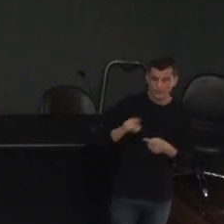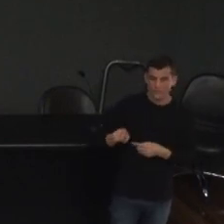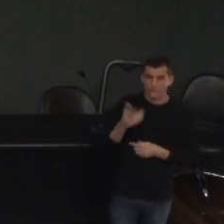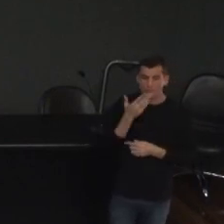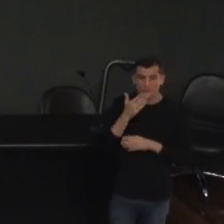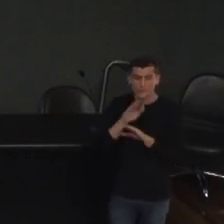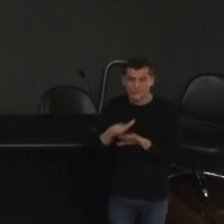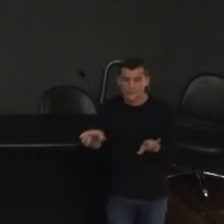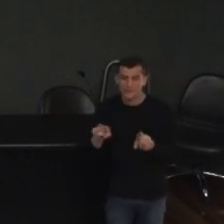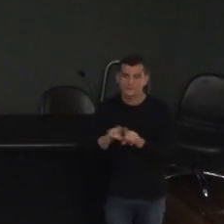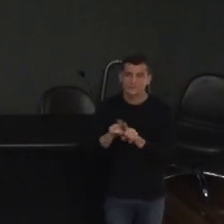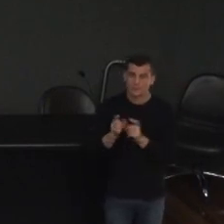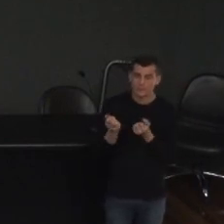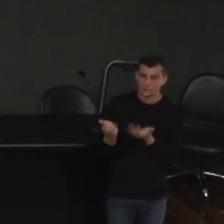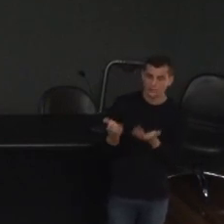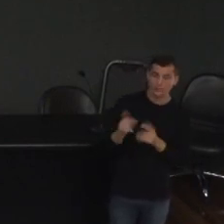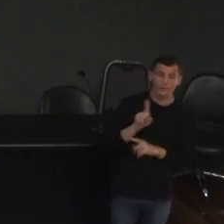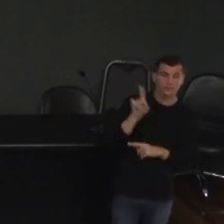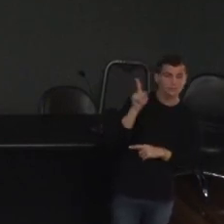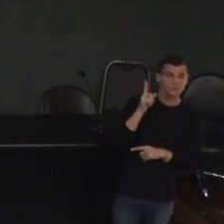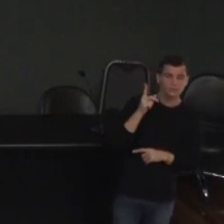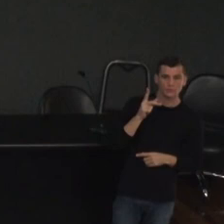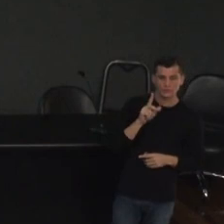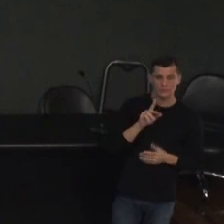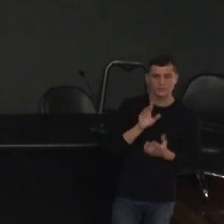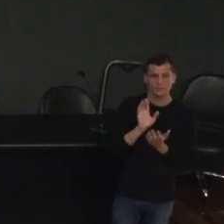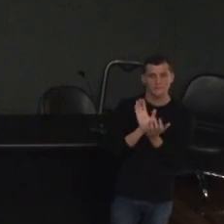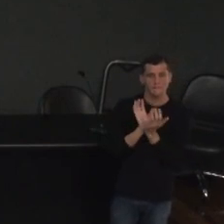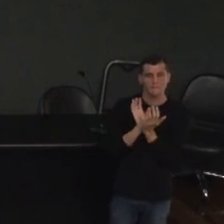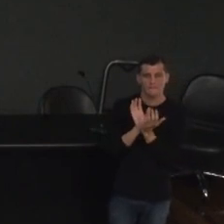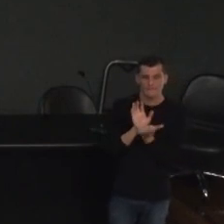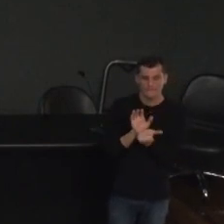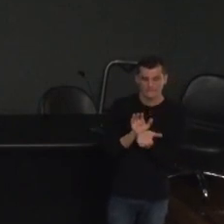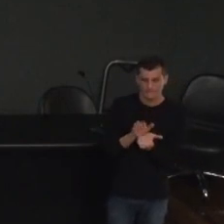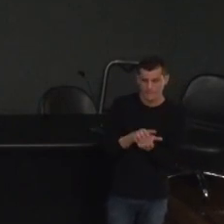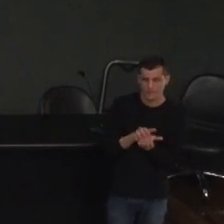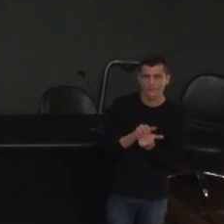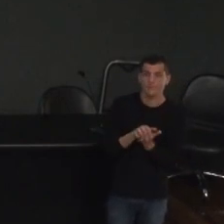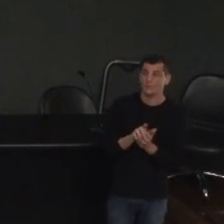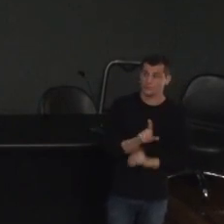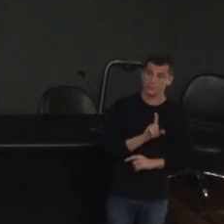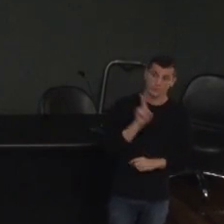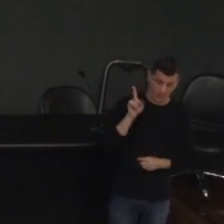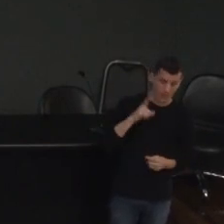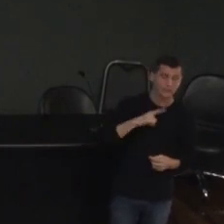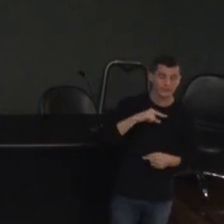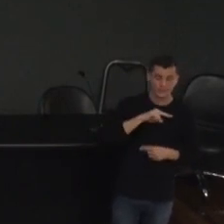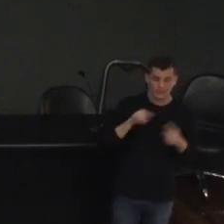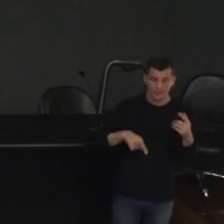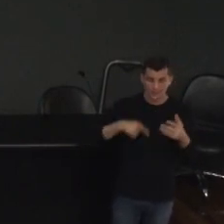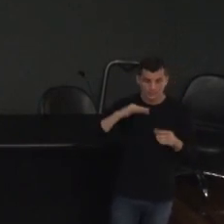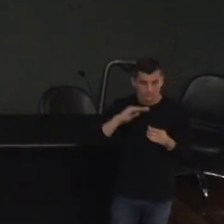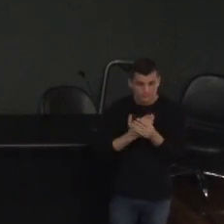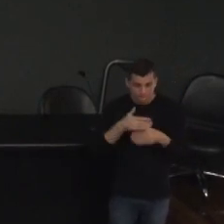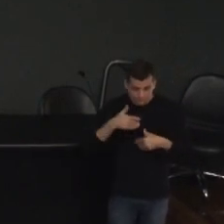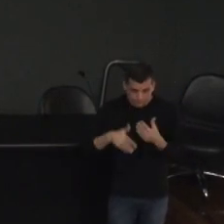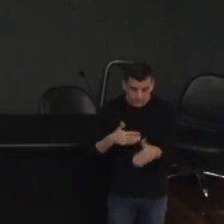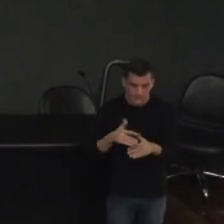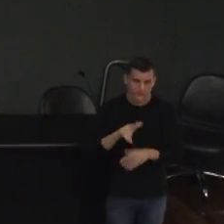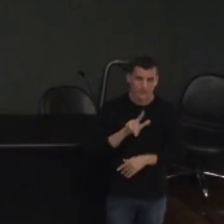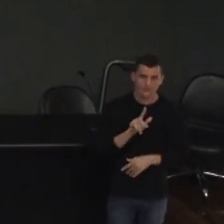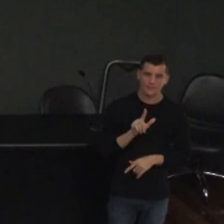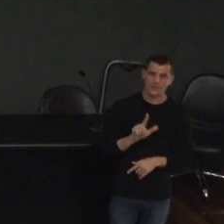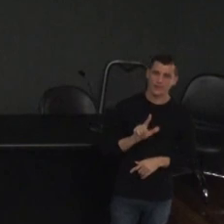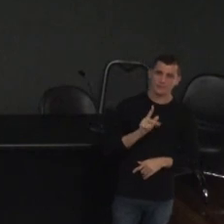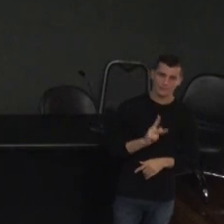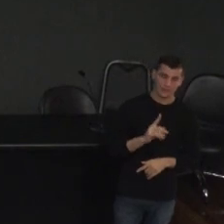então esses são os processos que foram os primeiros processos objetos e fiscalização pela npd a gente ainda não tem conta ainda